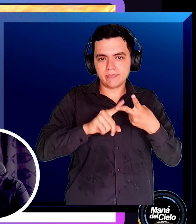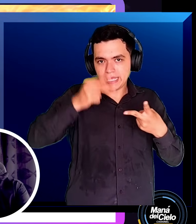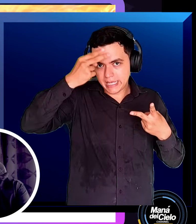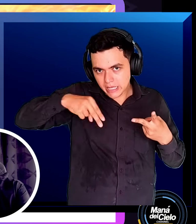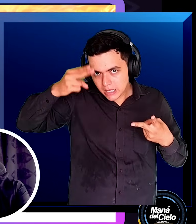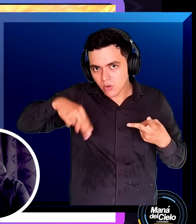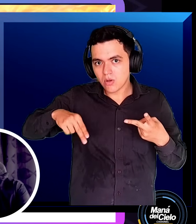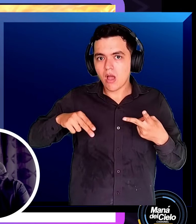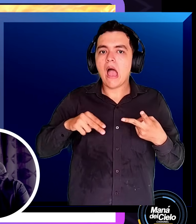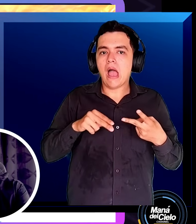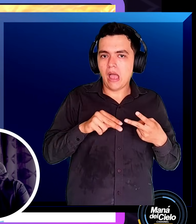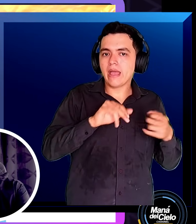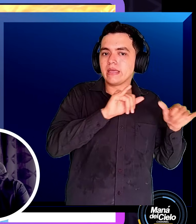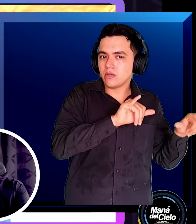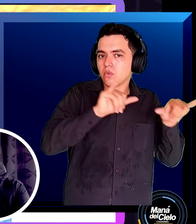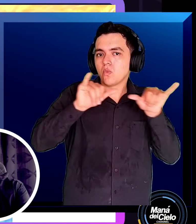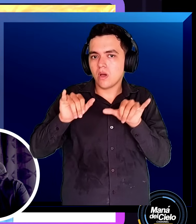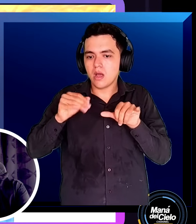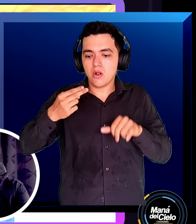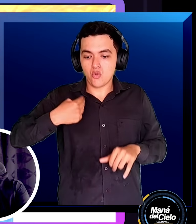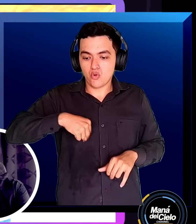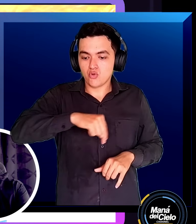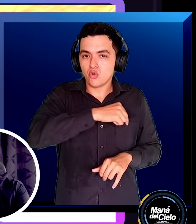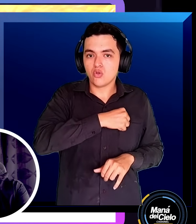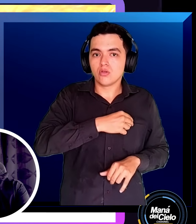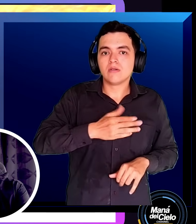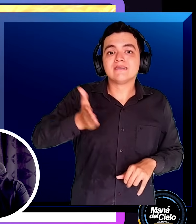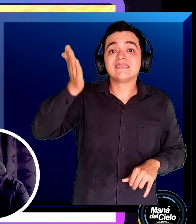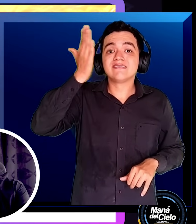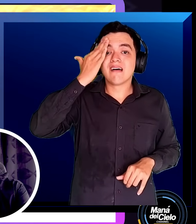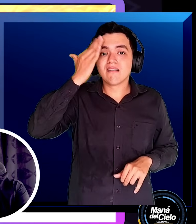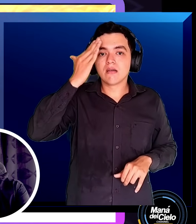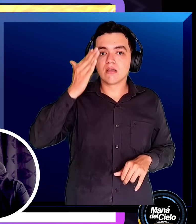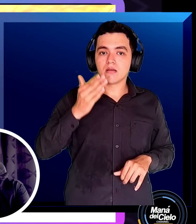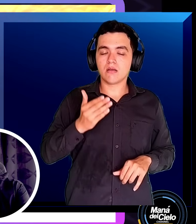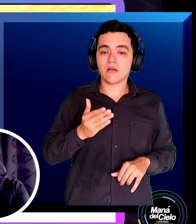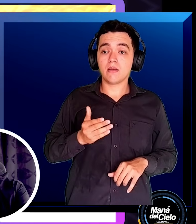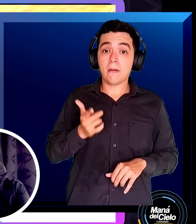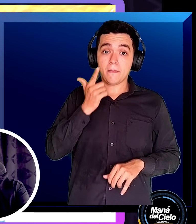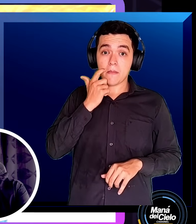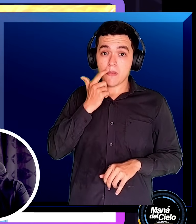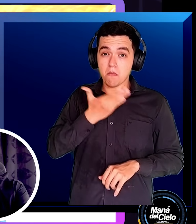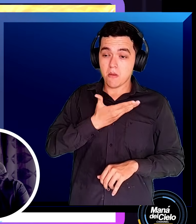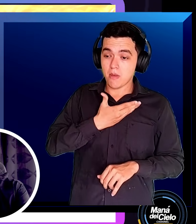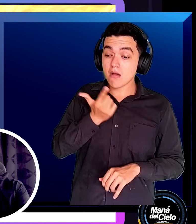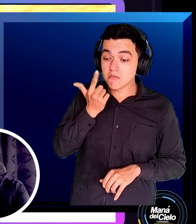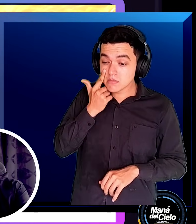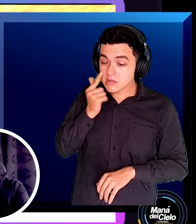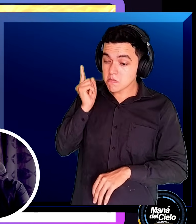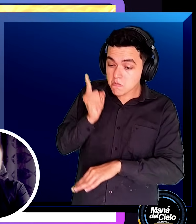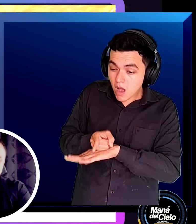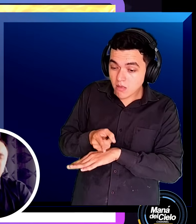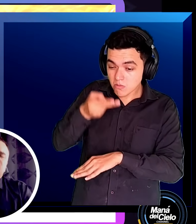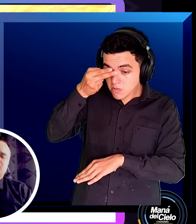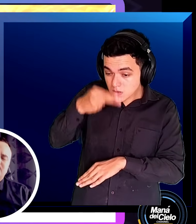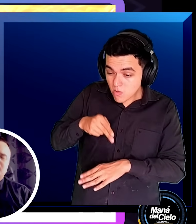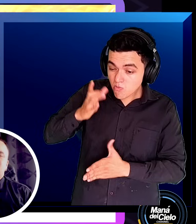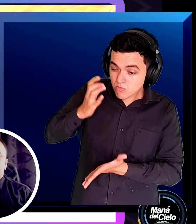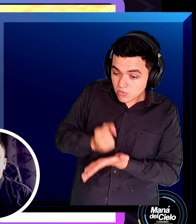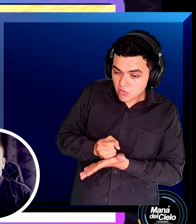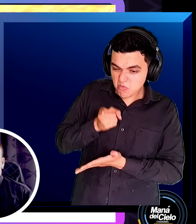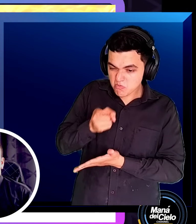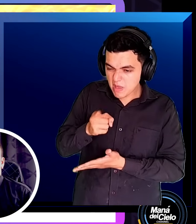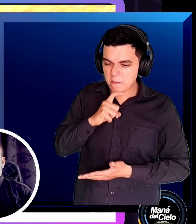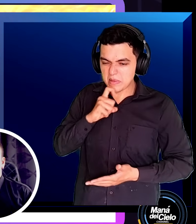Eso es de todo varón. Uno de mujer pasa por donde ve un carro y ve, sí, claro, uno pasa de pronto por un almacén donde ve un vestidito y ahí sí se